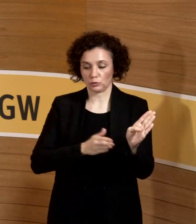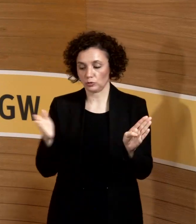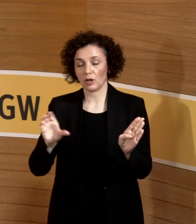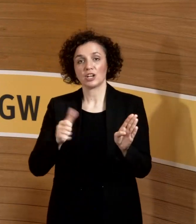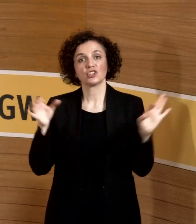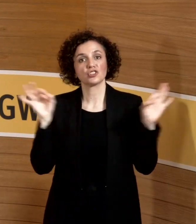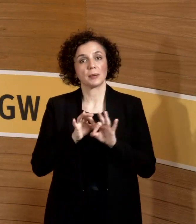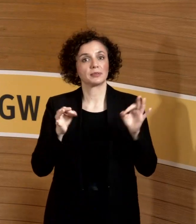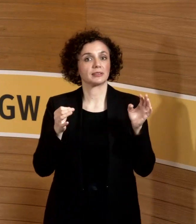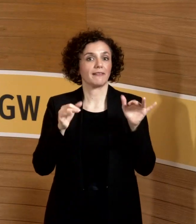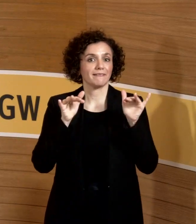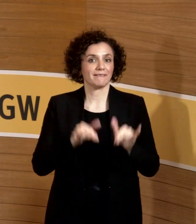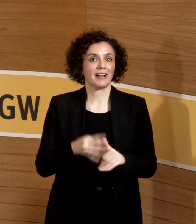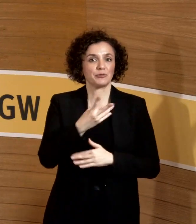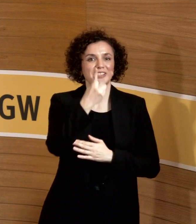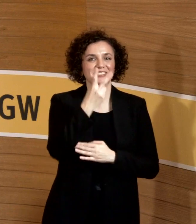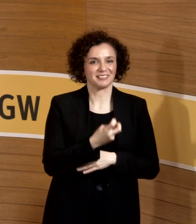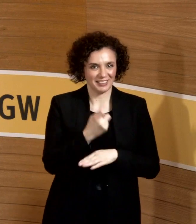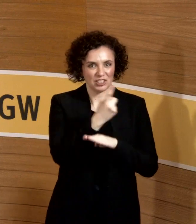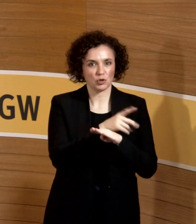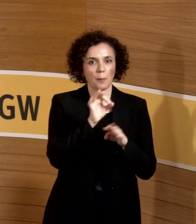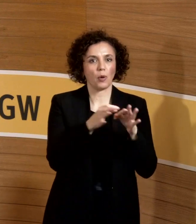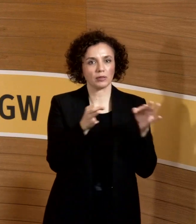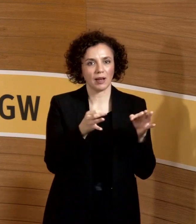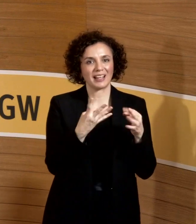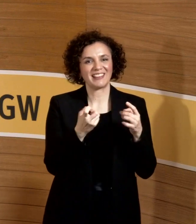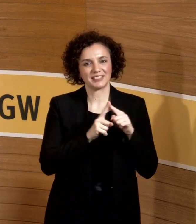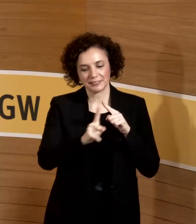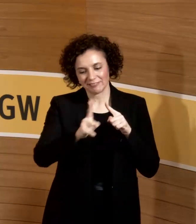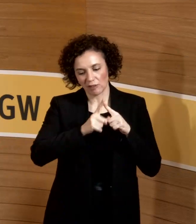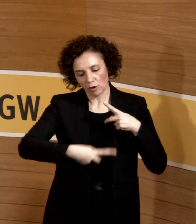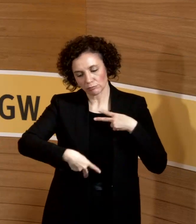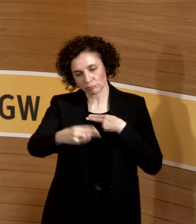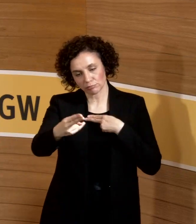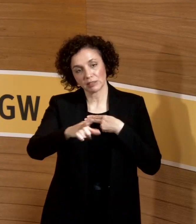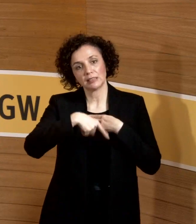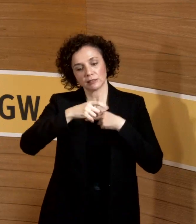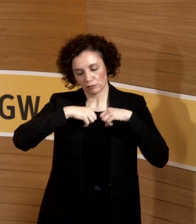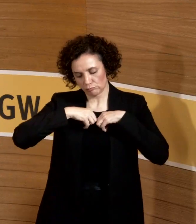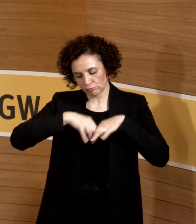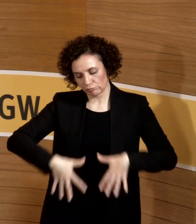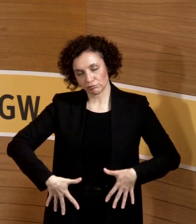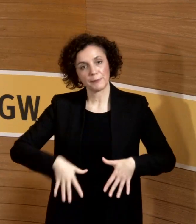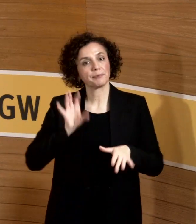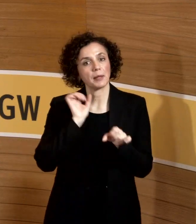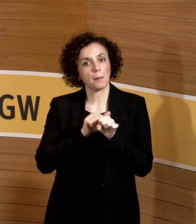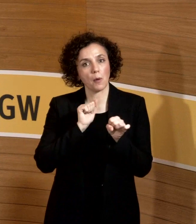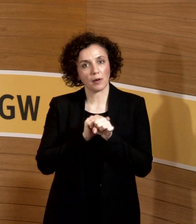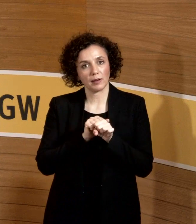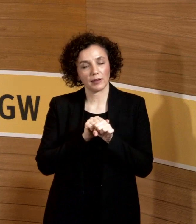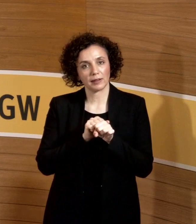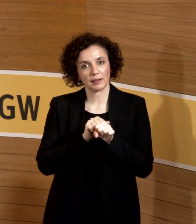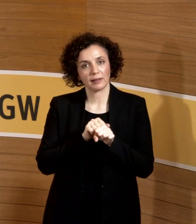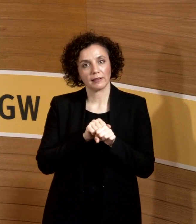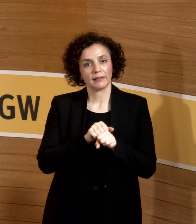24 Stunden pro Tag über 40 Wochen eine Exposition bei den 300